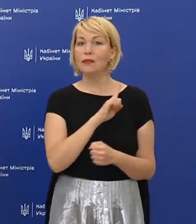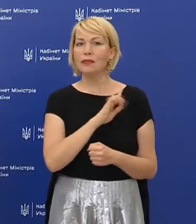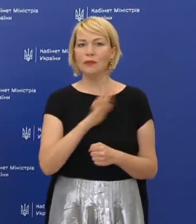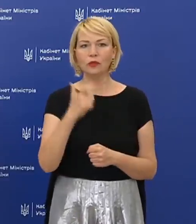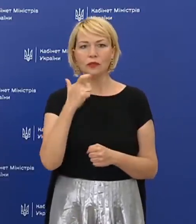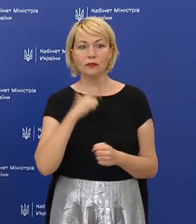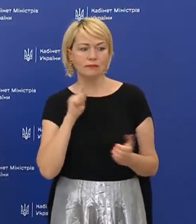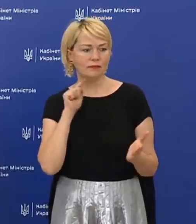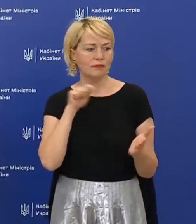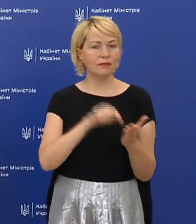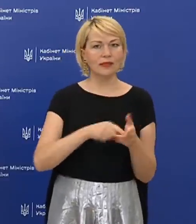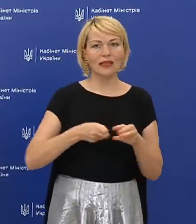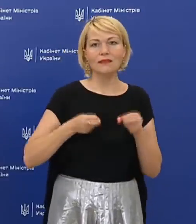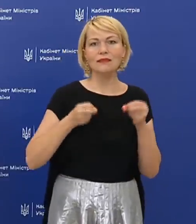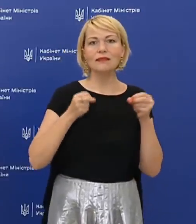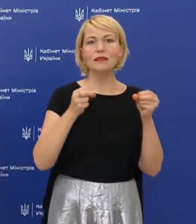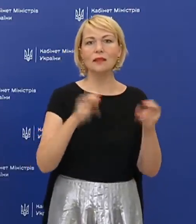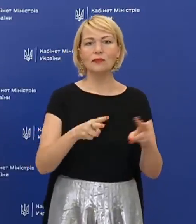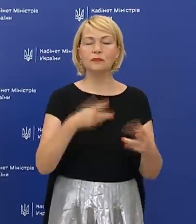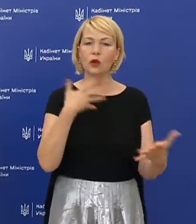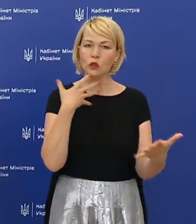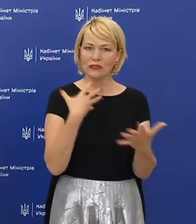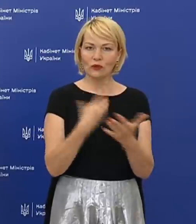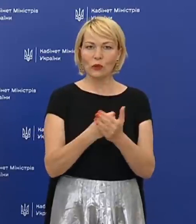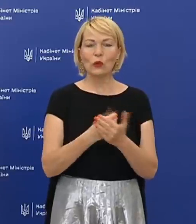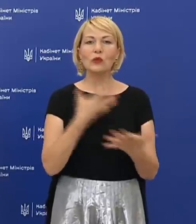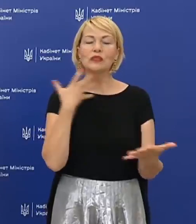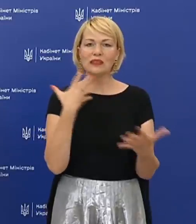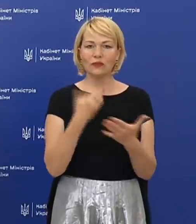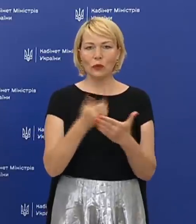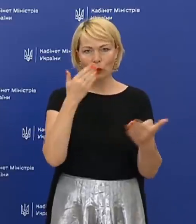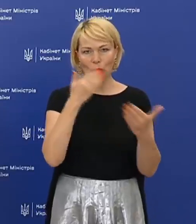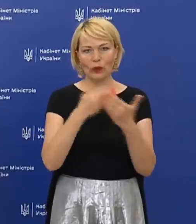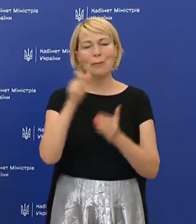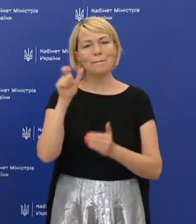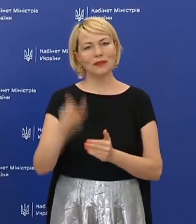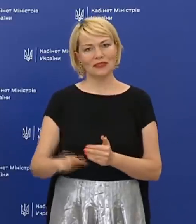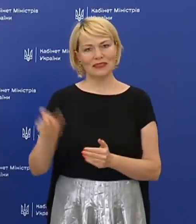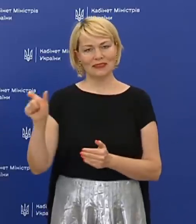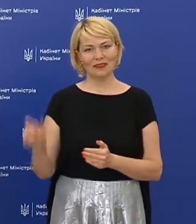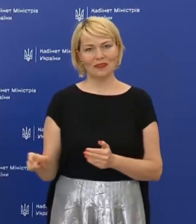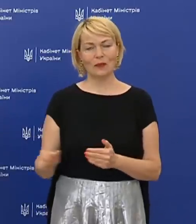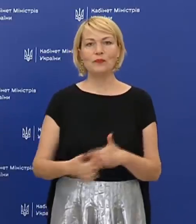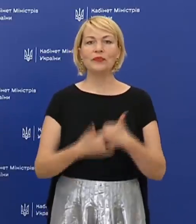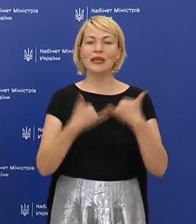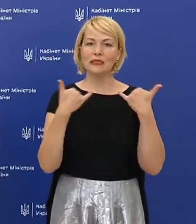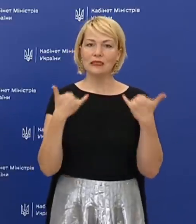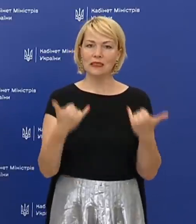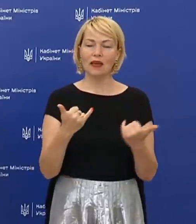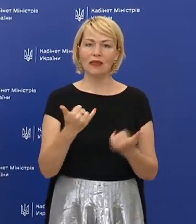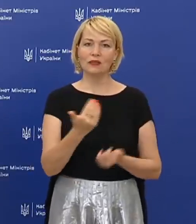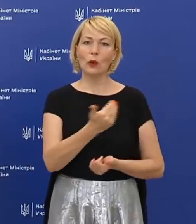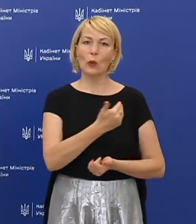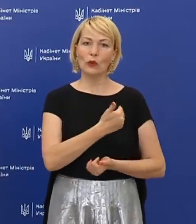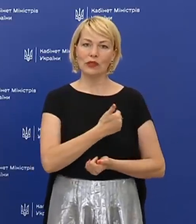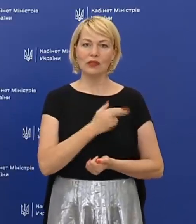себе наражати на небезпеку свою та своїх близьких. А зараз я хотів